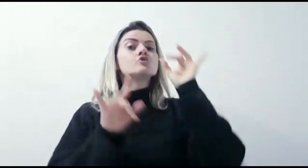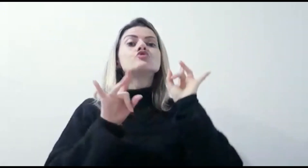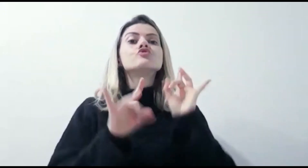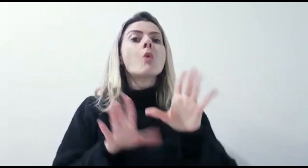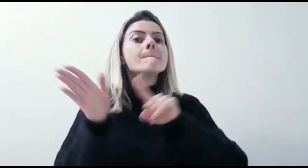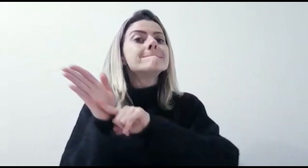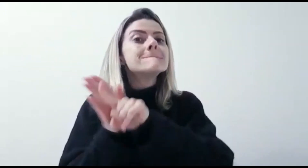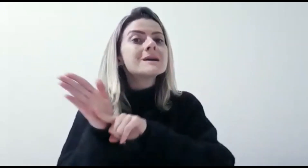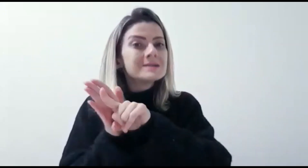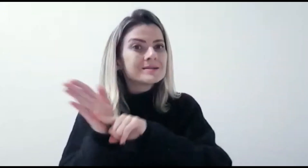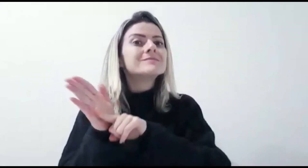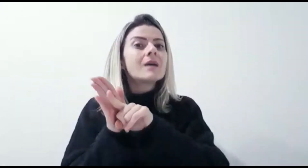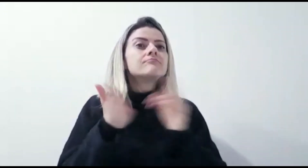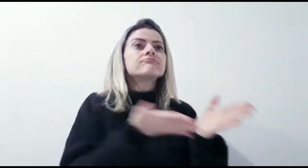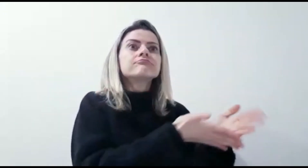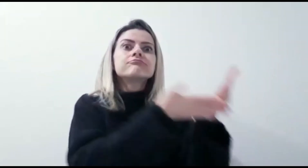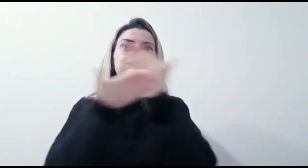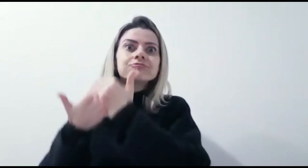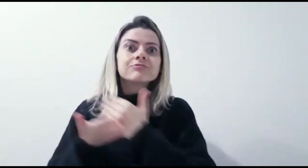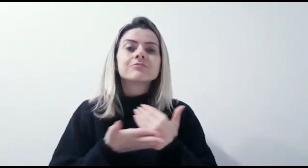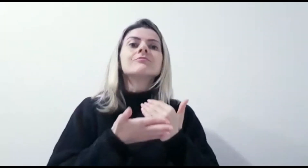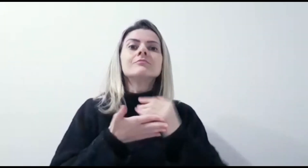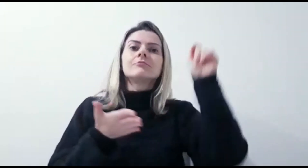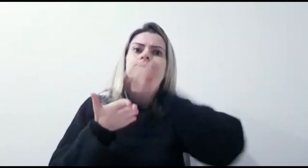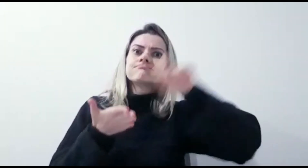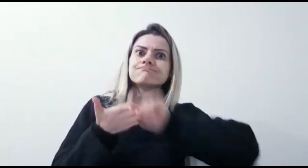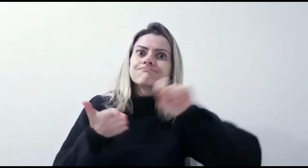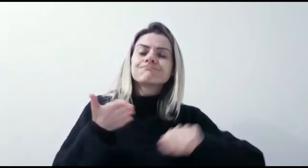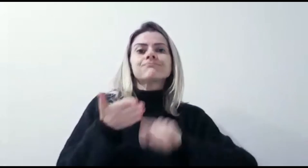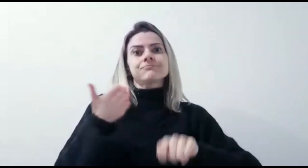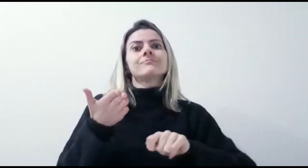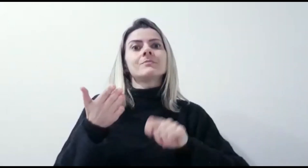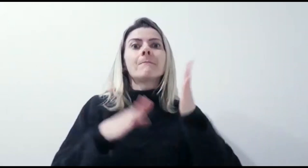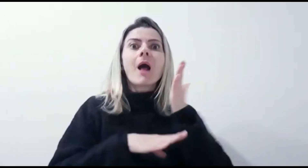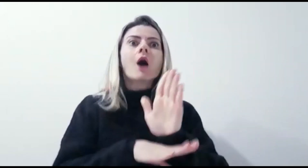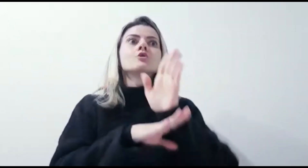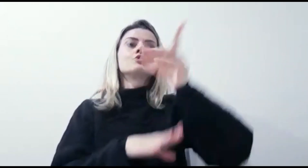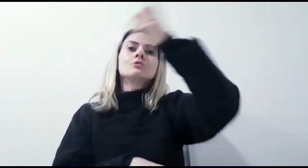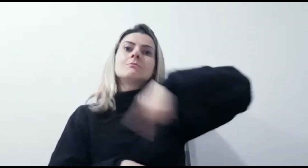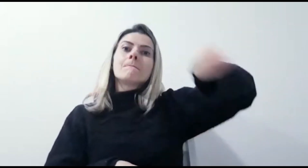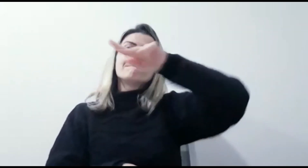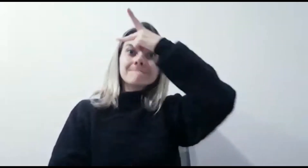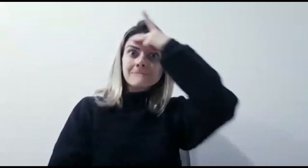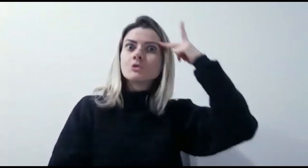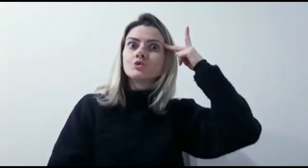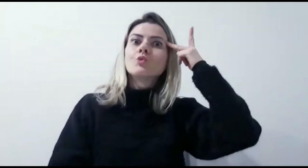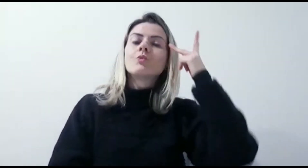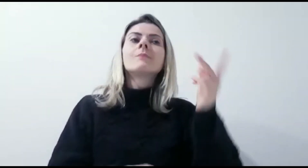Kardec não era médium. Ele fez as pesquisas, recolheu os dados, né, e fez essa